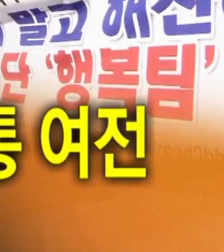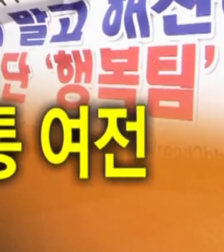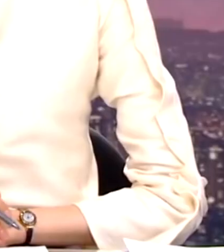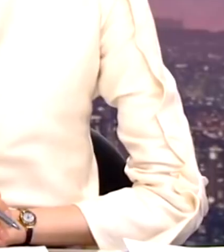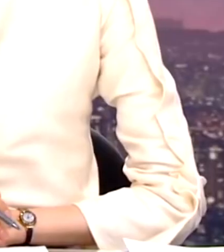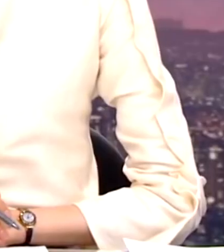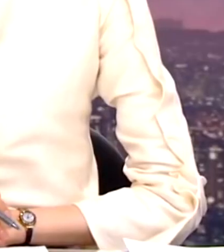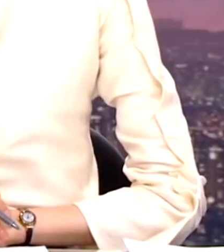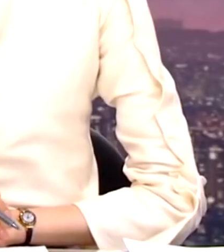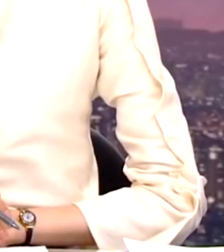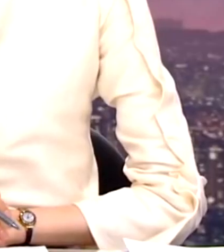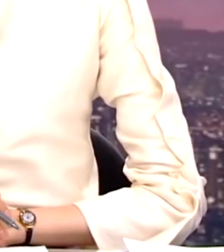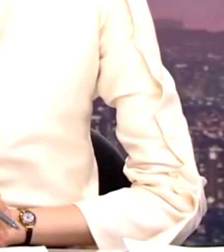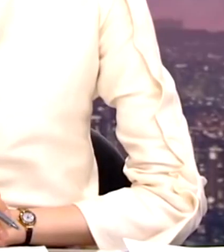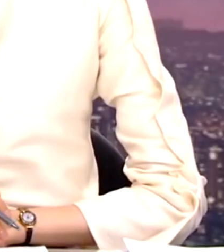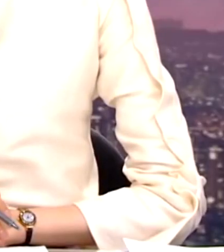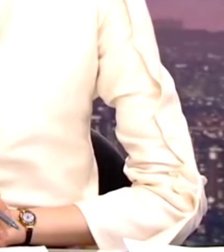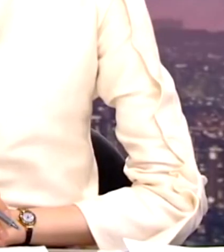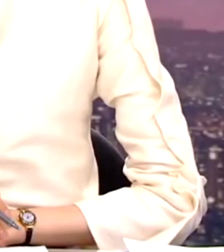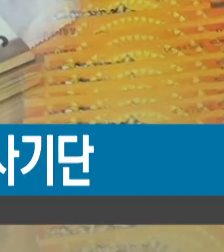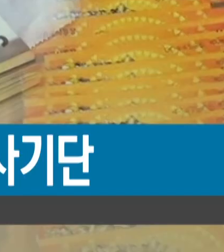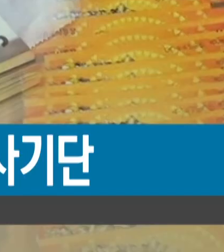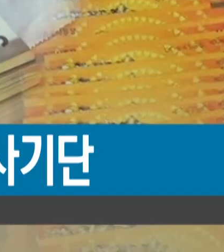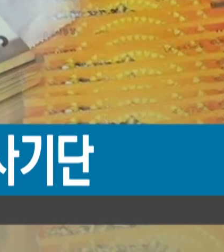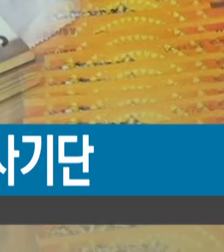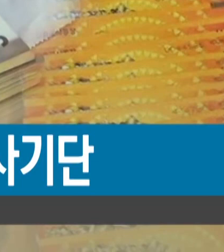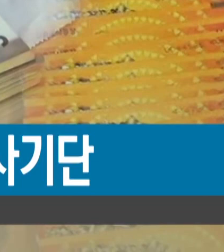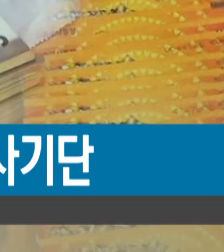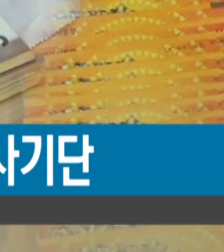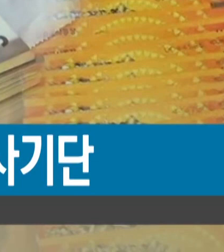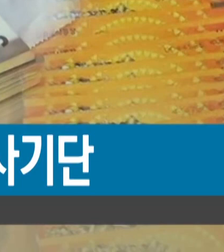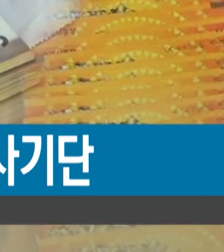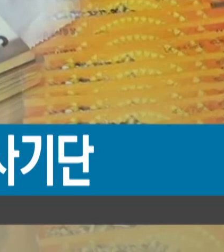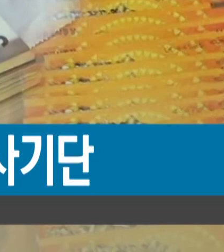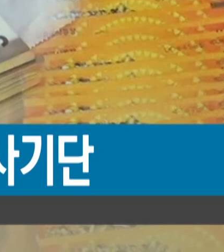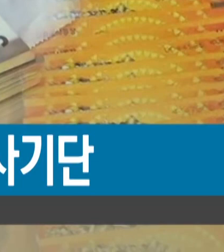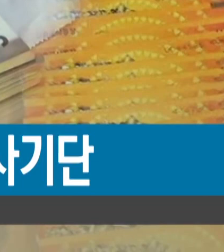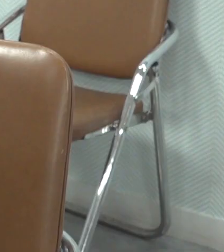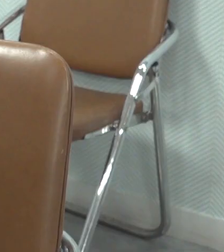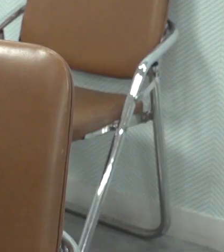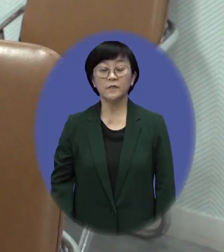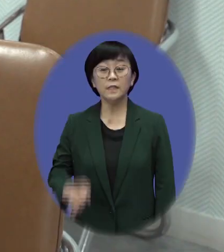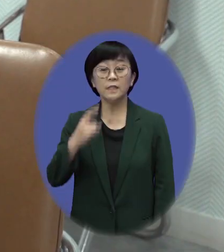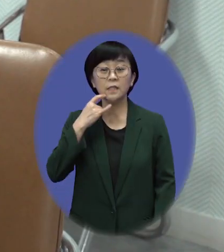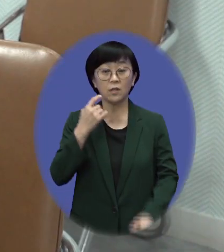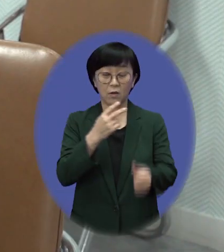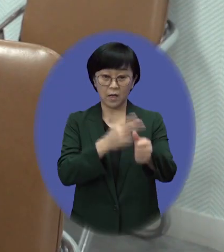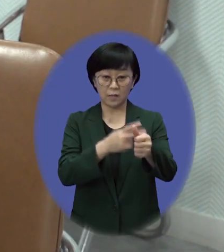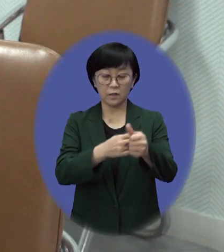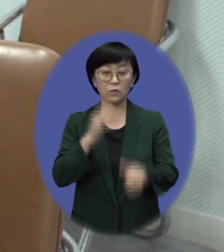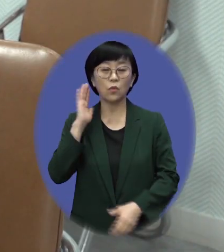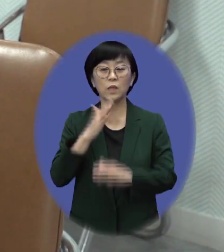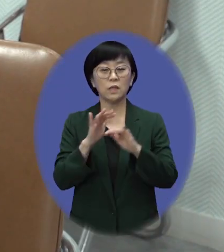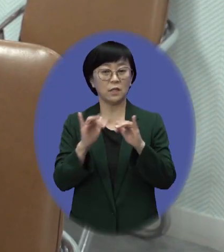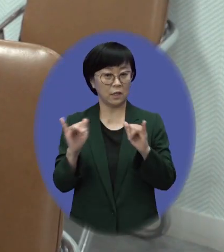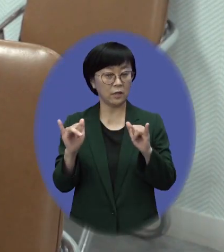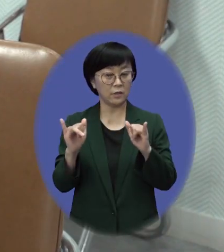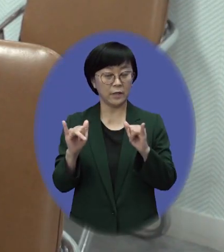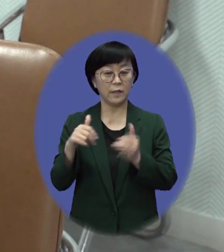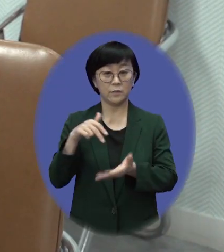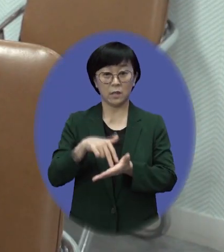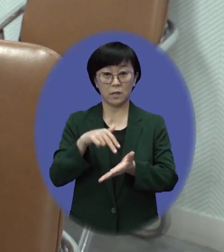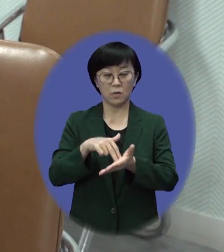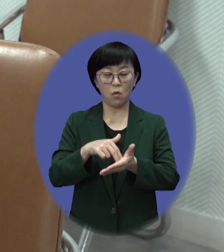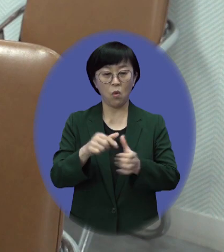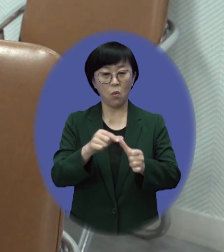벌인 사기단 이른바 총책에게 징역 20년이 선고됐습니다. 이들 사기단의 이름은 행복팀이었습니다. 이은영 강사는 농인이라는